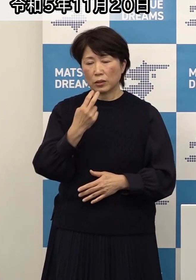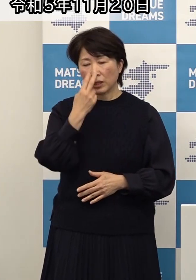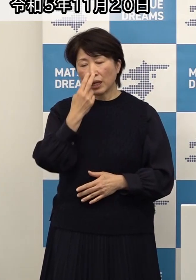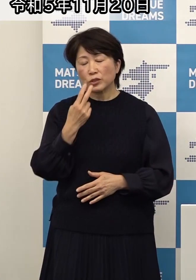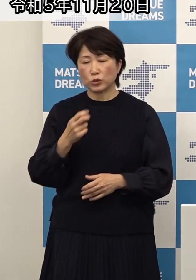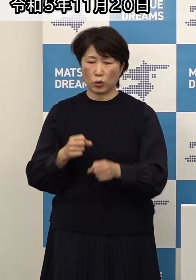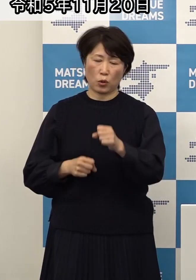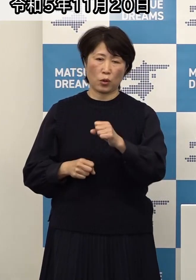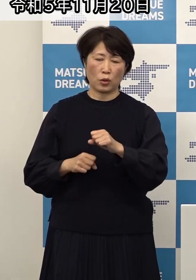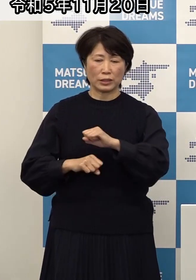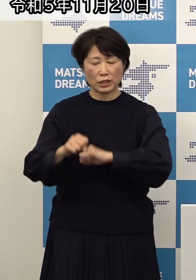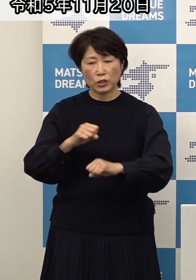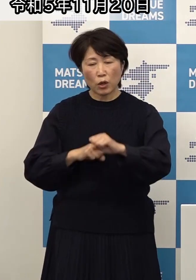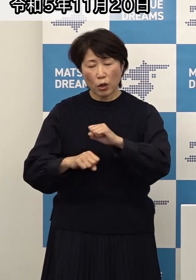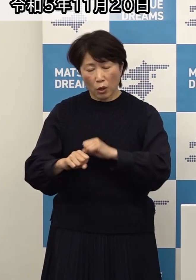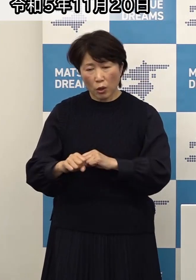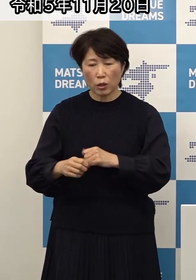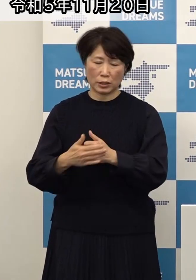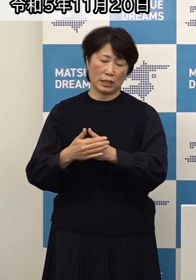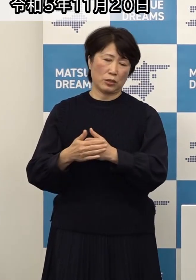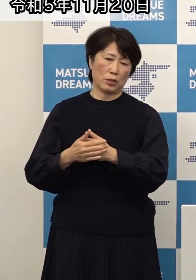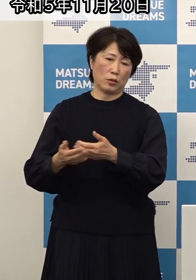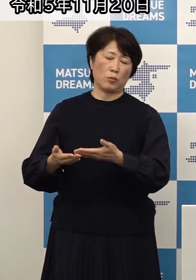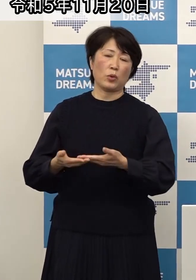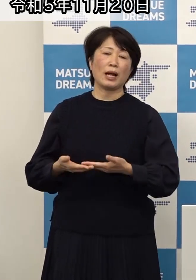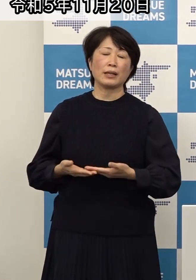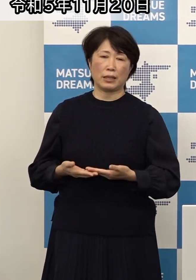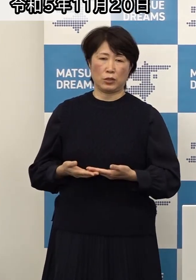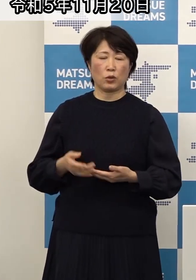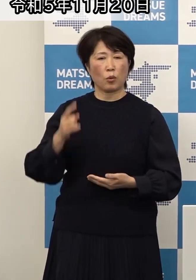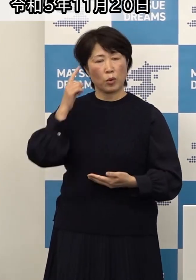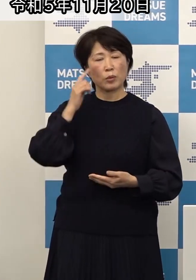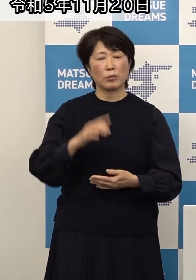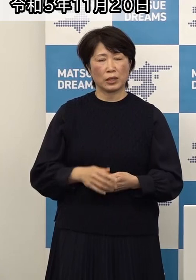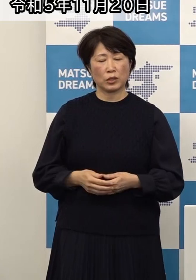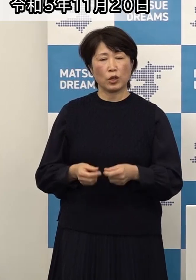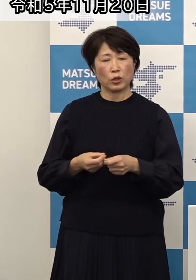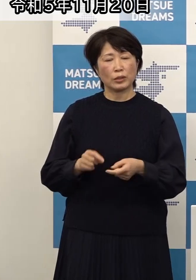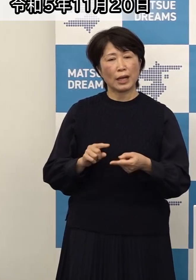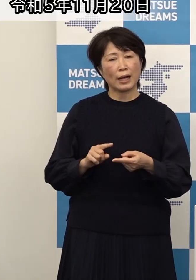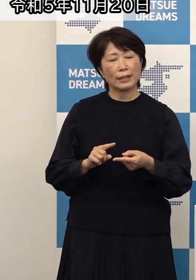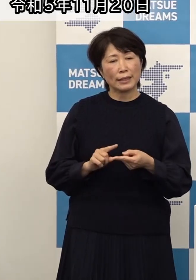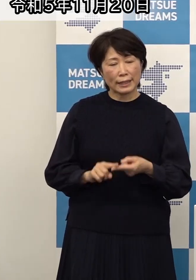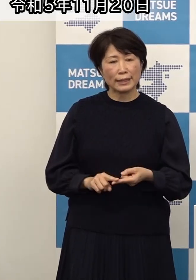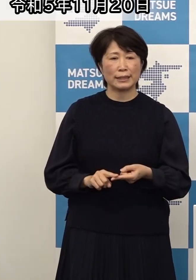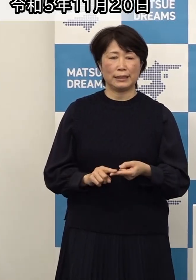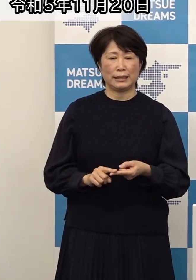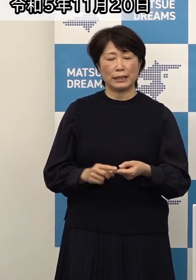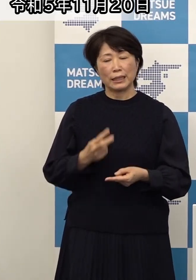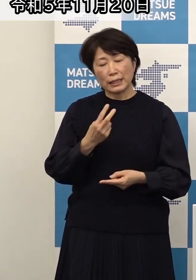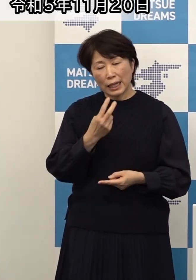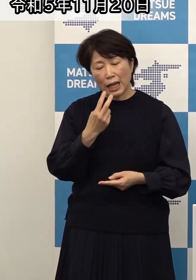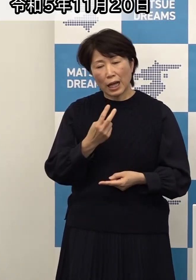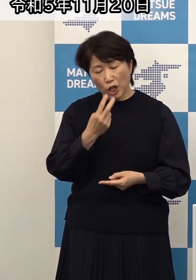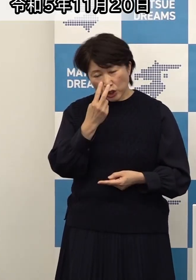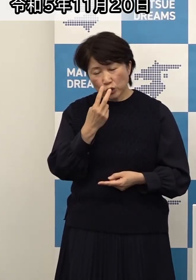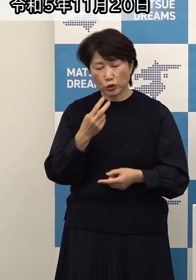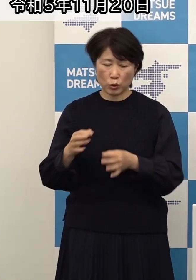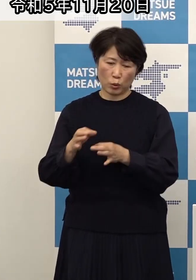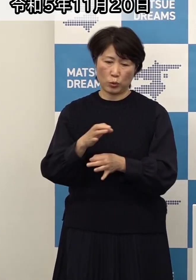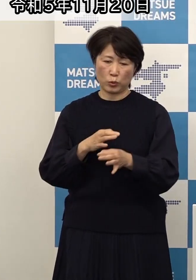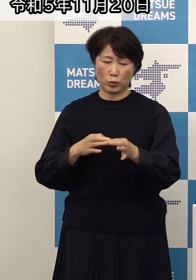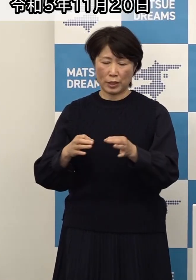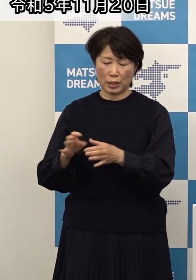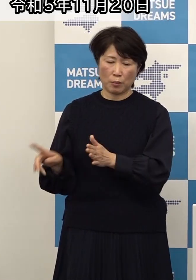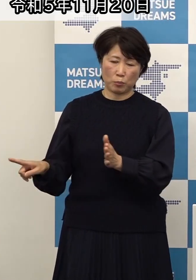支えてくださっている皆様ですので、具体的にですね、その皆様がいらっしゃることによってガス事業が営まれてきたと、